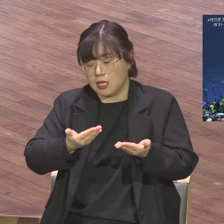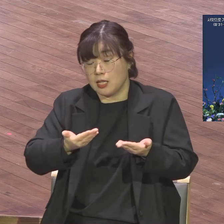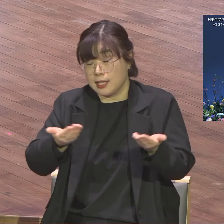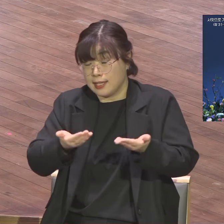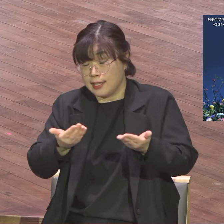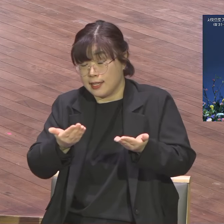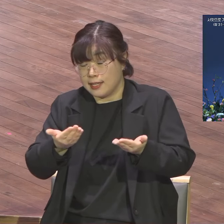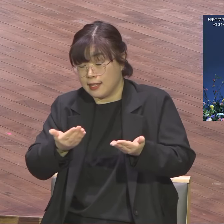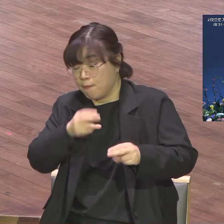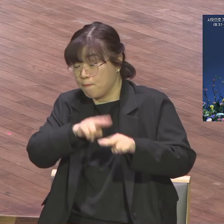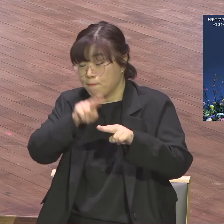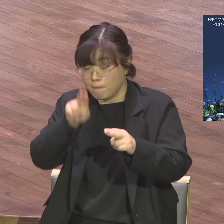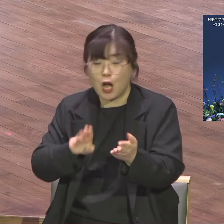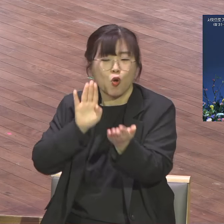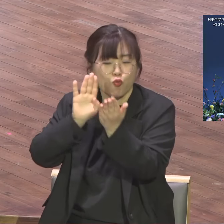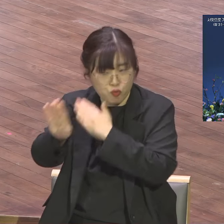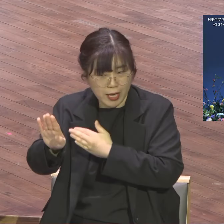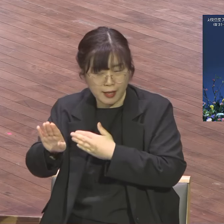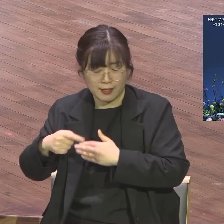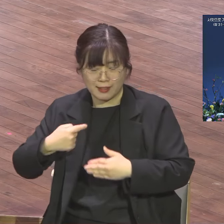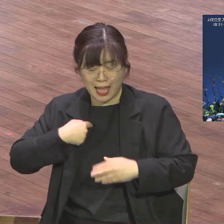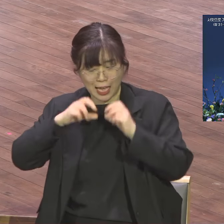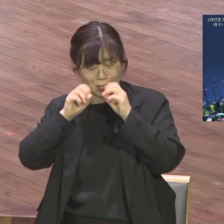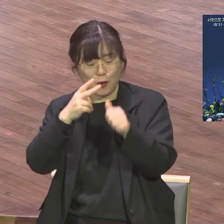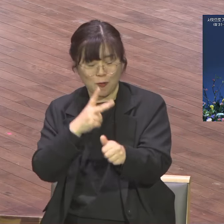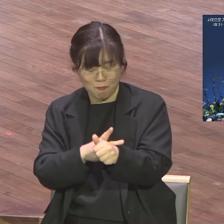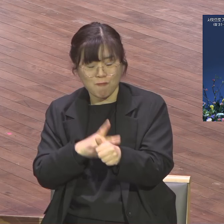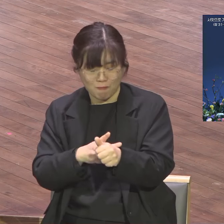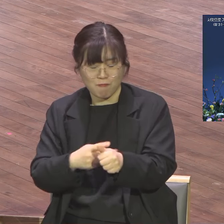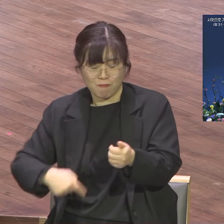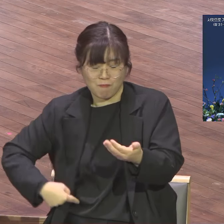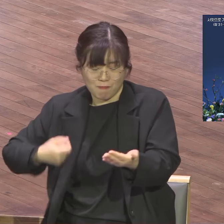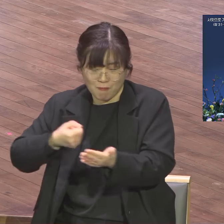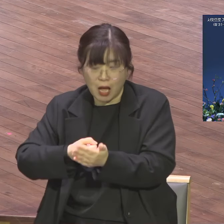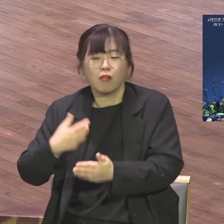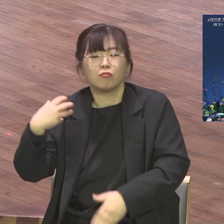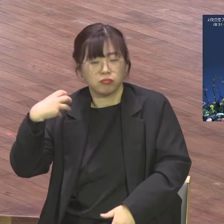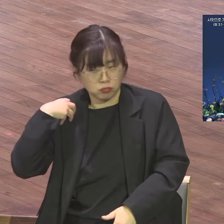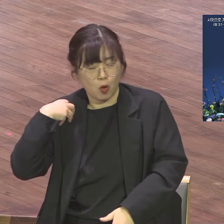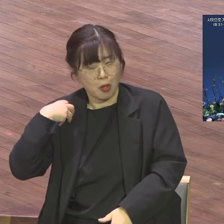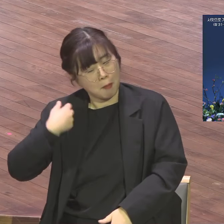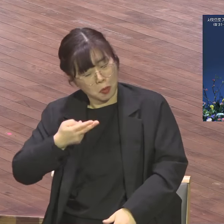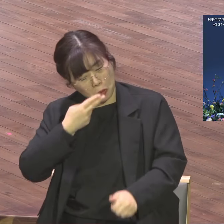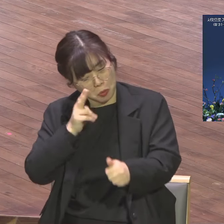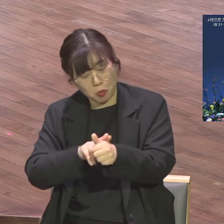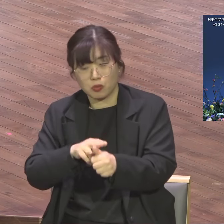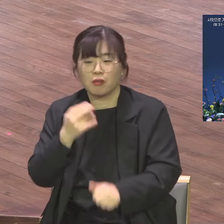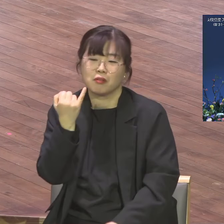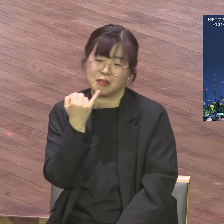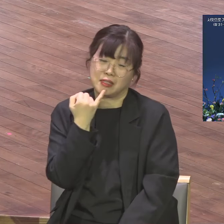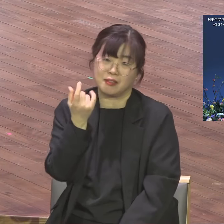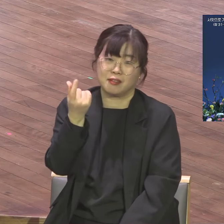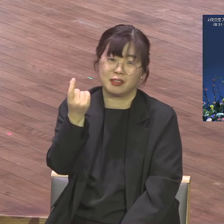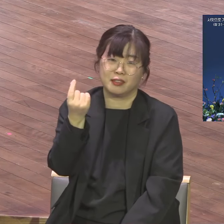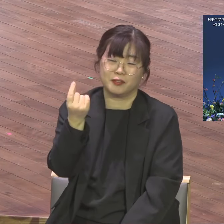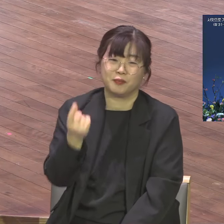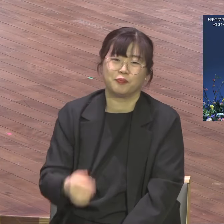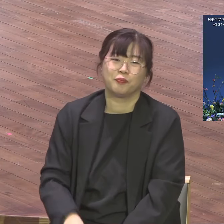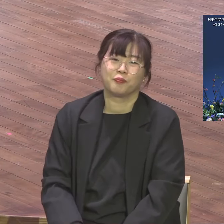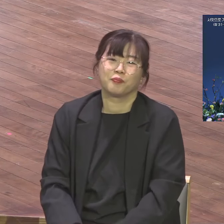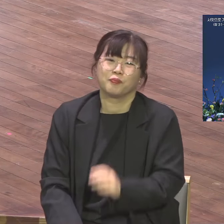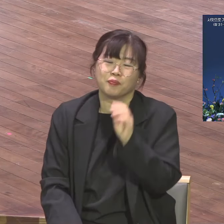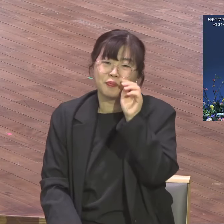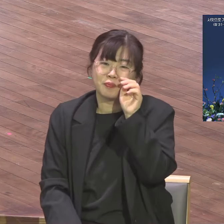오늘 말씀을 통해서 스미스로 가는 길을 확실히 깨닫고 한 분 한 분이 시대적 보험운동의